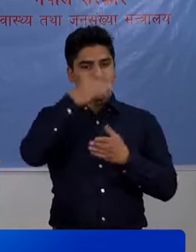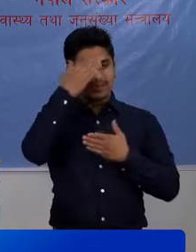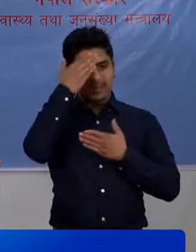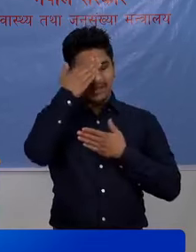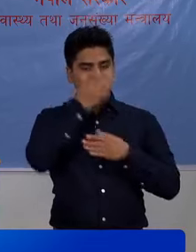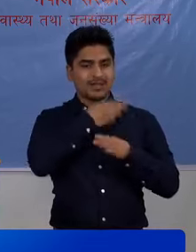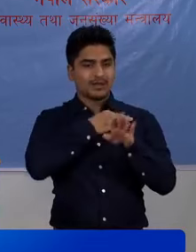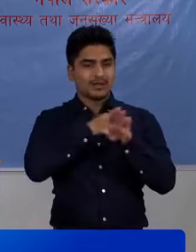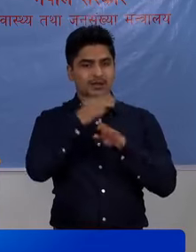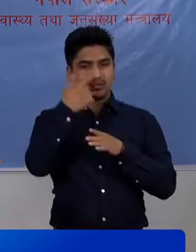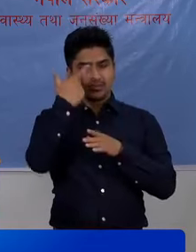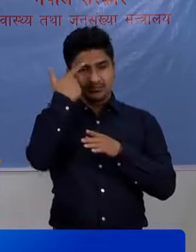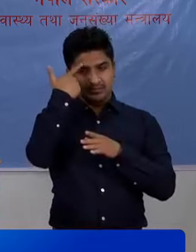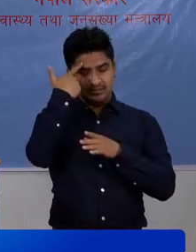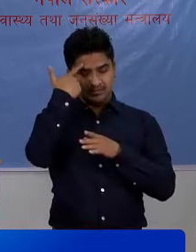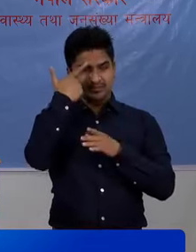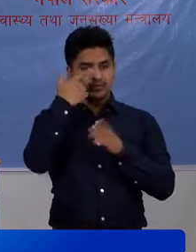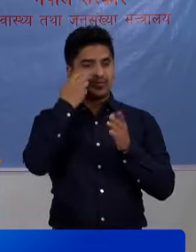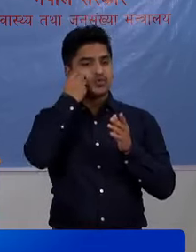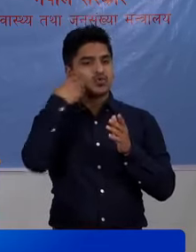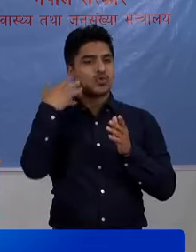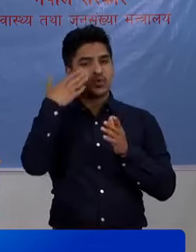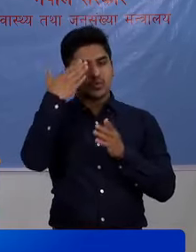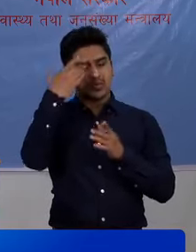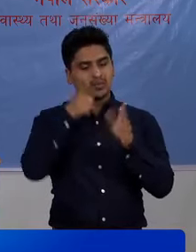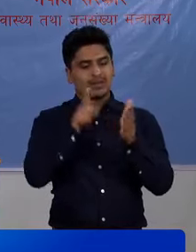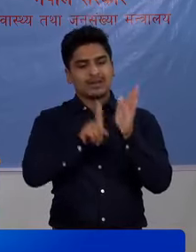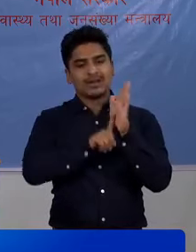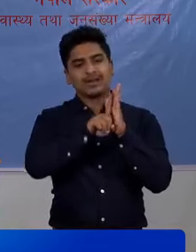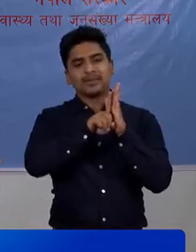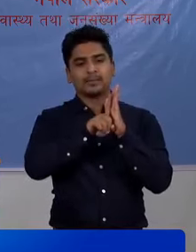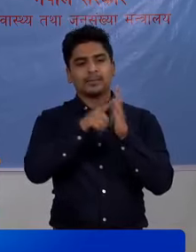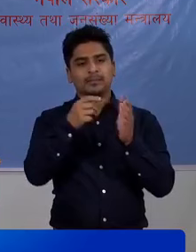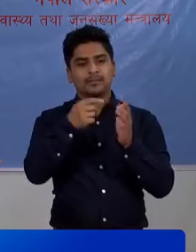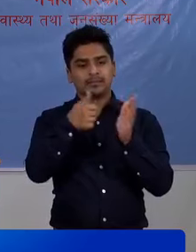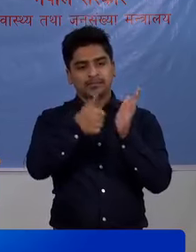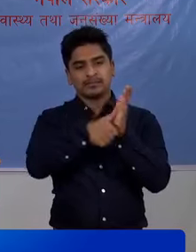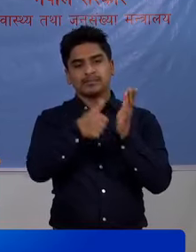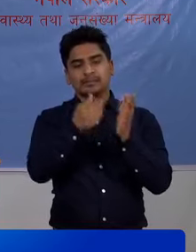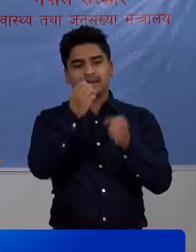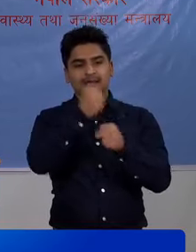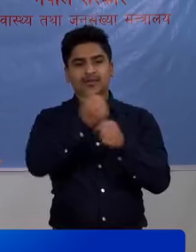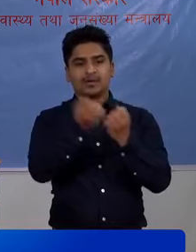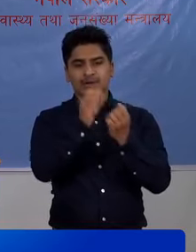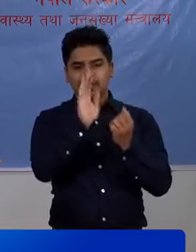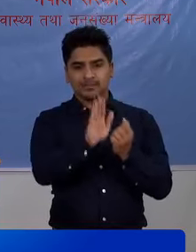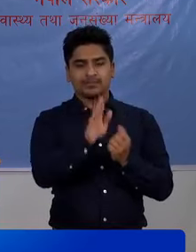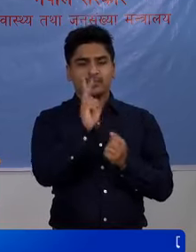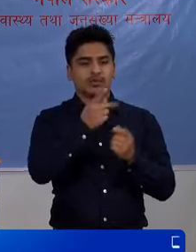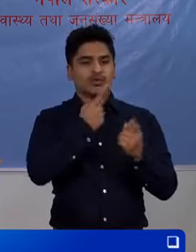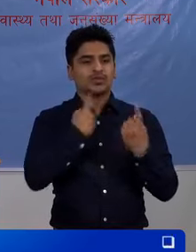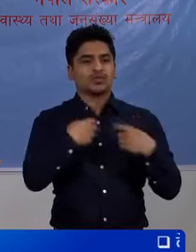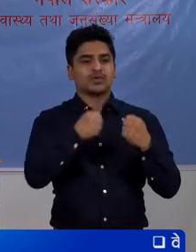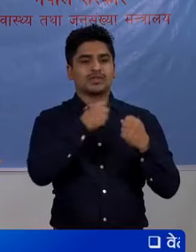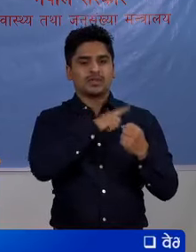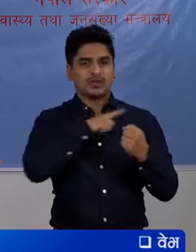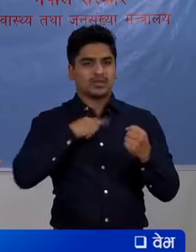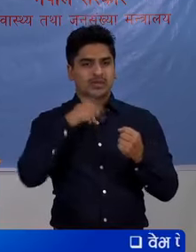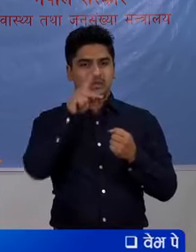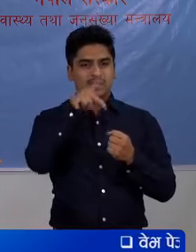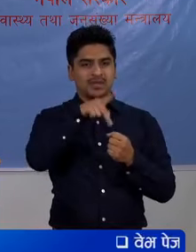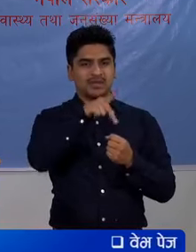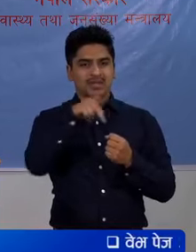वरिश्क्रीनिंग जोर नापने कारे है को रा तो जोर नापने कारे मा संब्लंगना स्वास्थयकर्मी को फी पीको